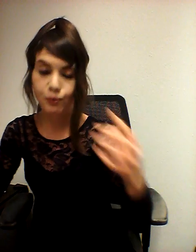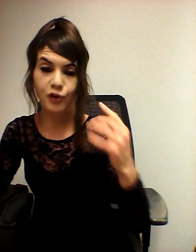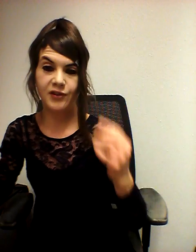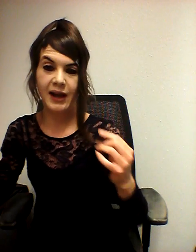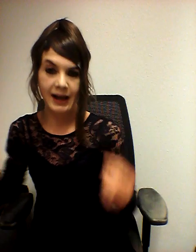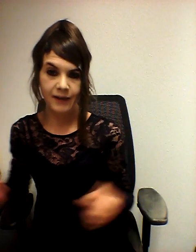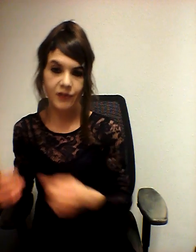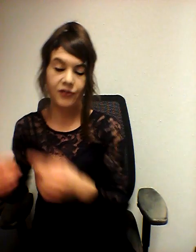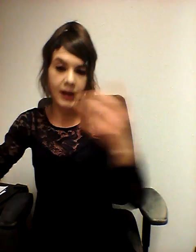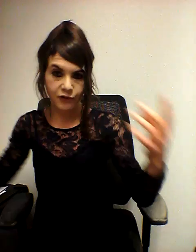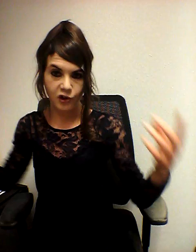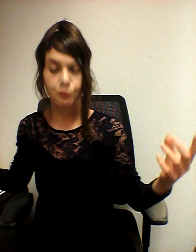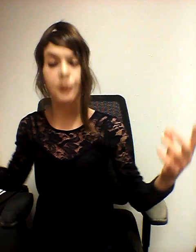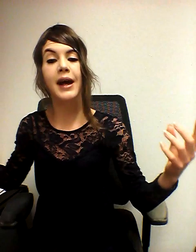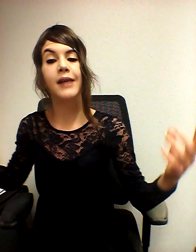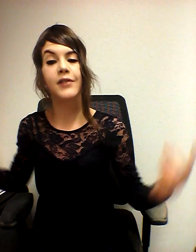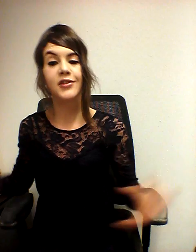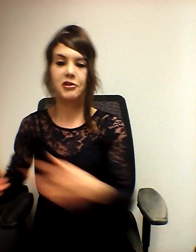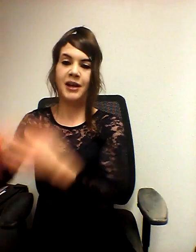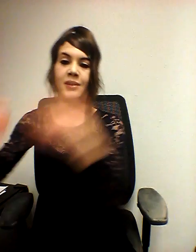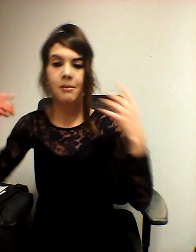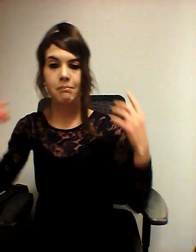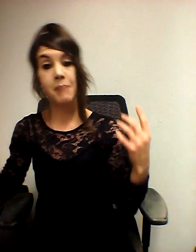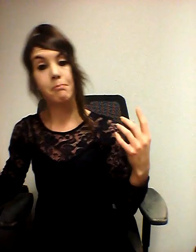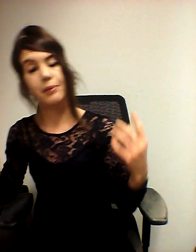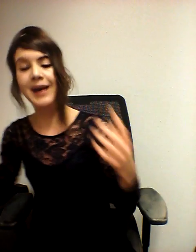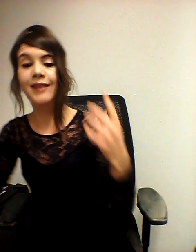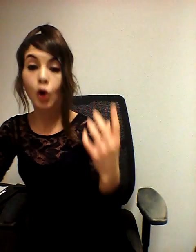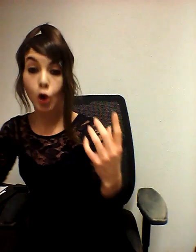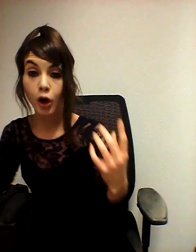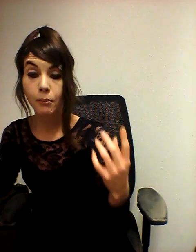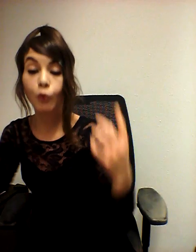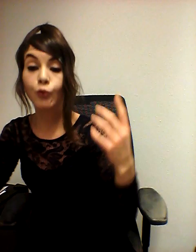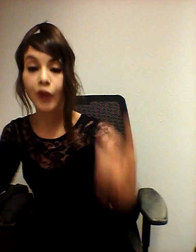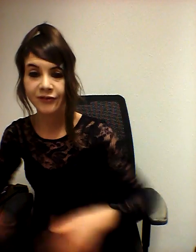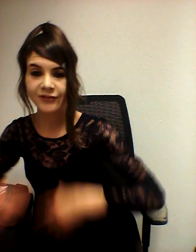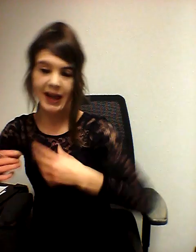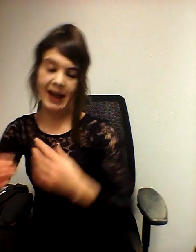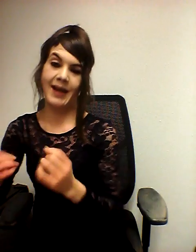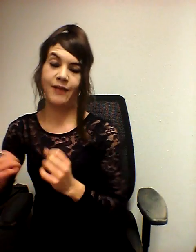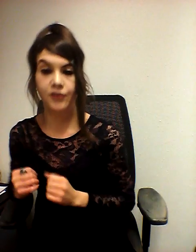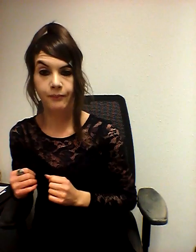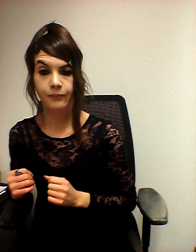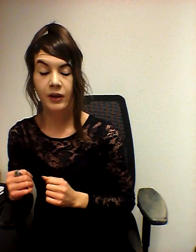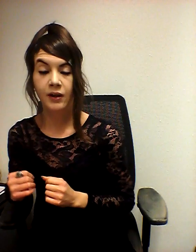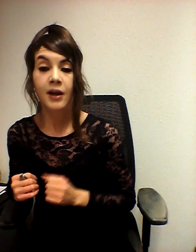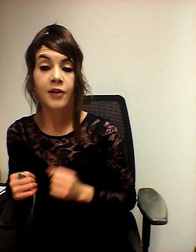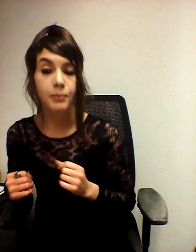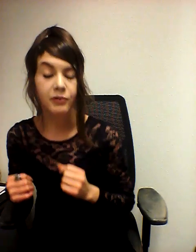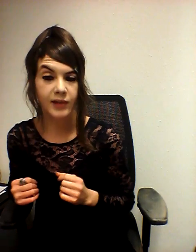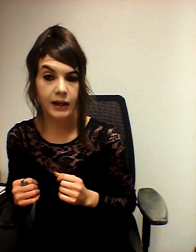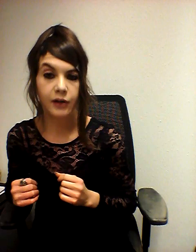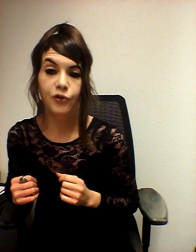transporteiwitten en transporteiwitten dat zijn membraan gebonden eiwitten dat betekent